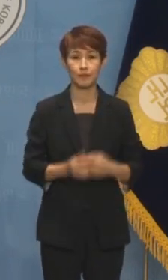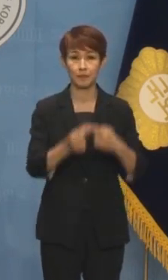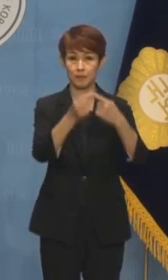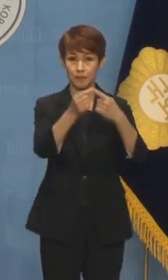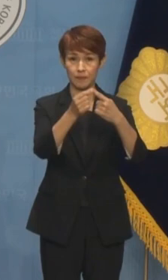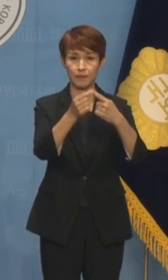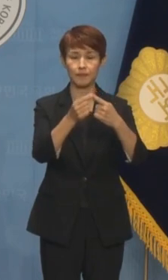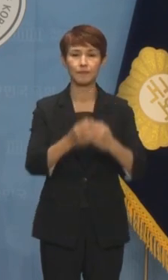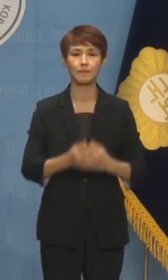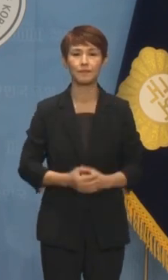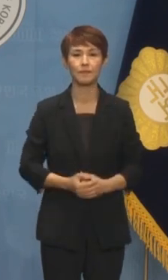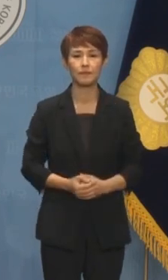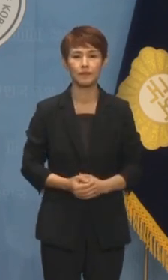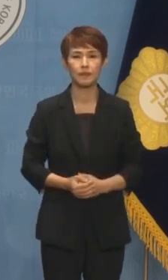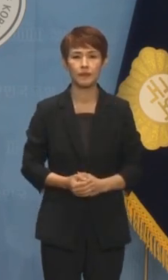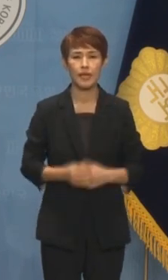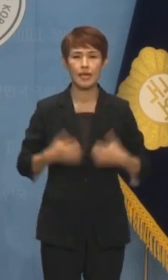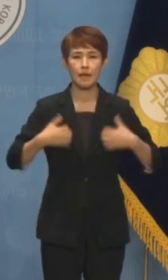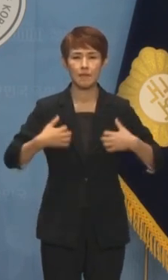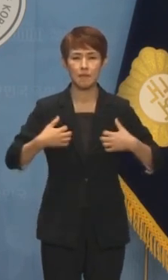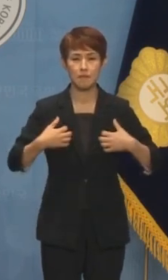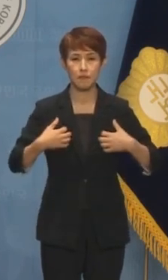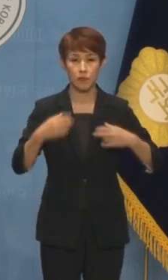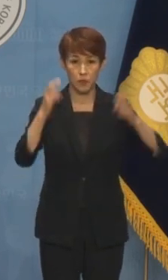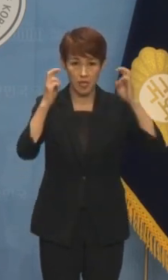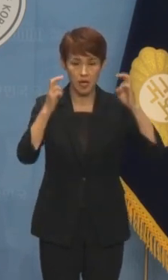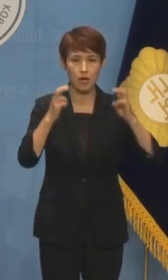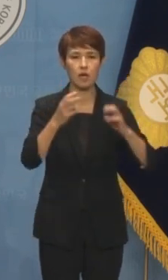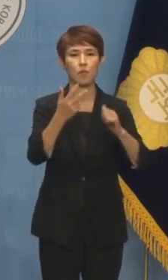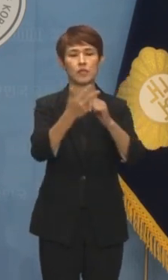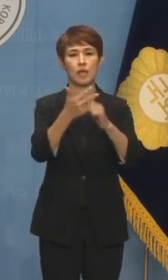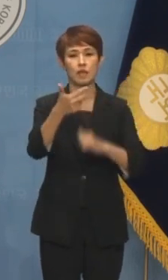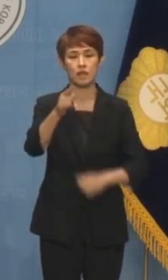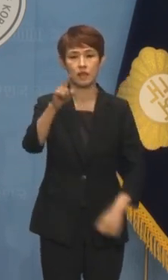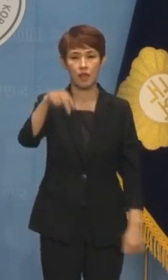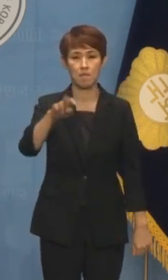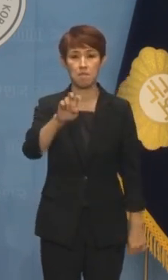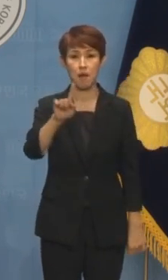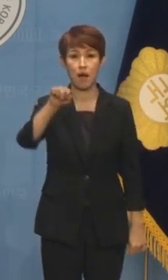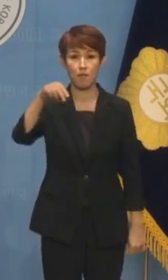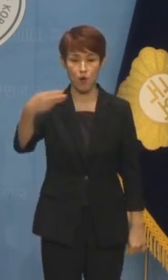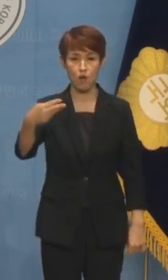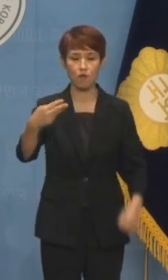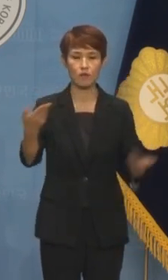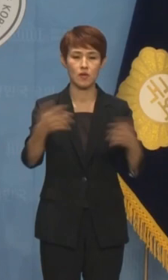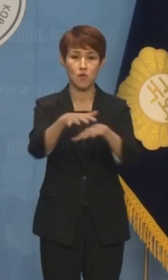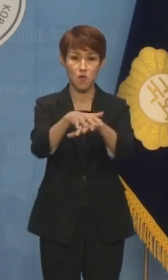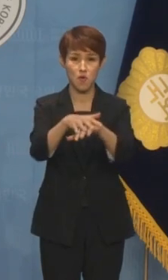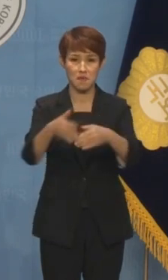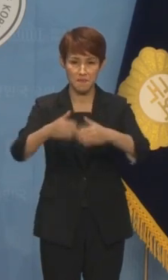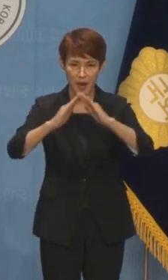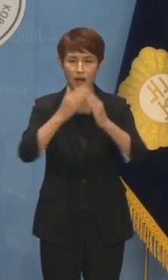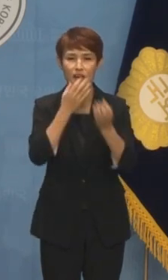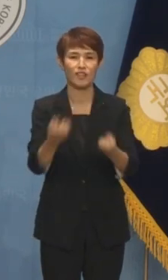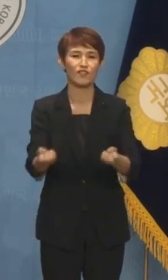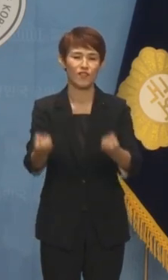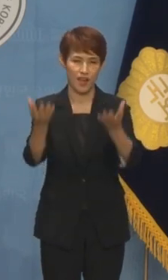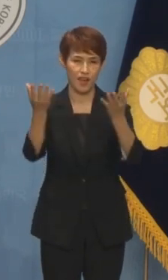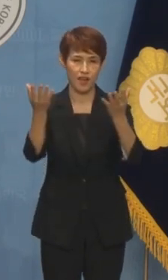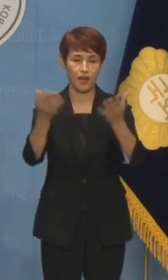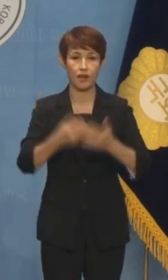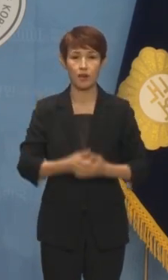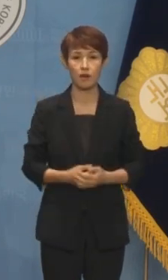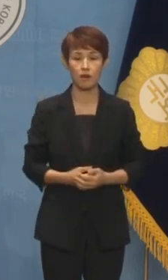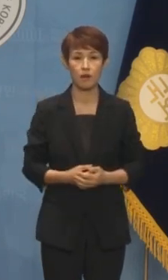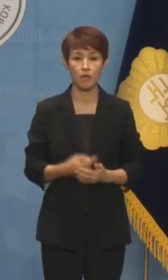번째 브리핑입니다. 게임업계 7번째 넷마블의 노조 설립을 축하합니다. 7일